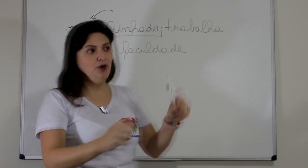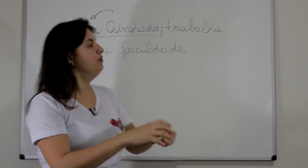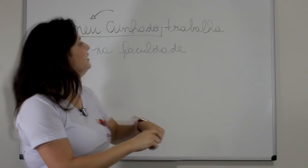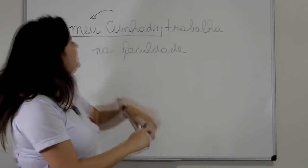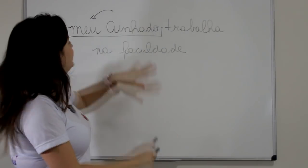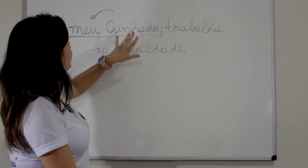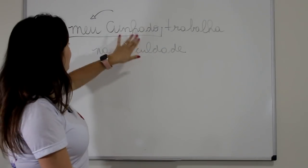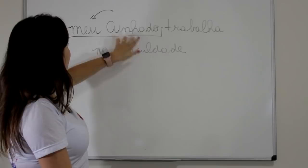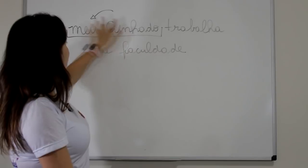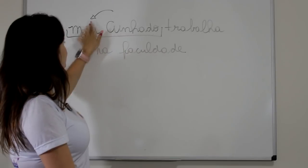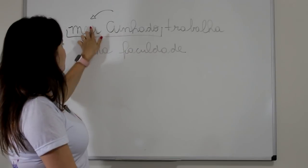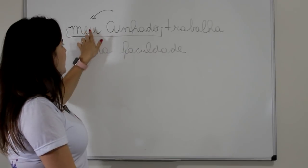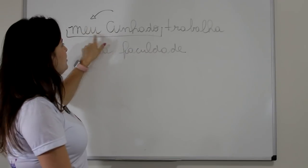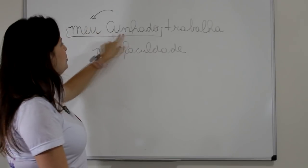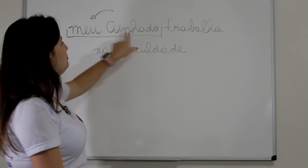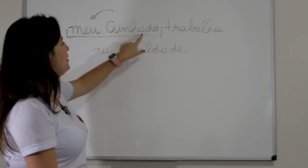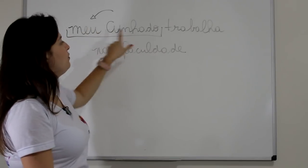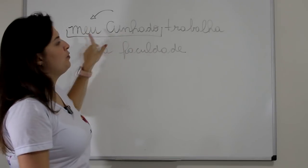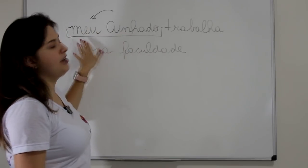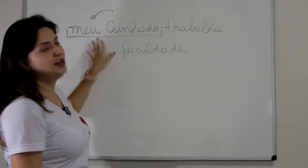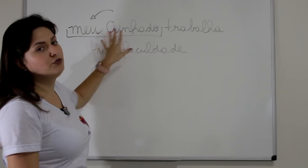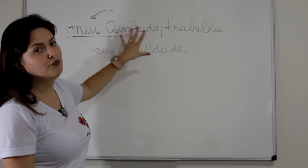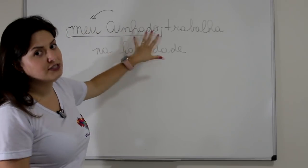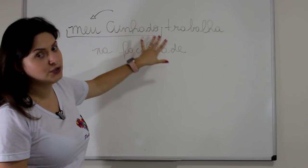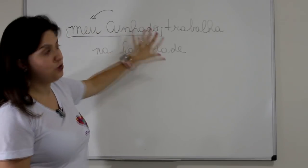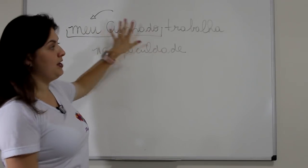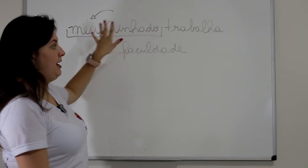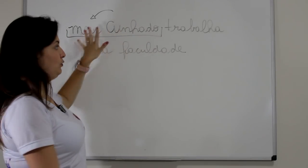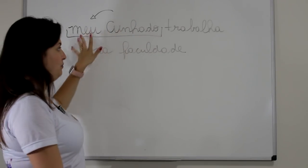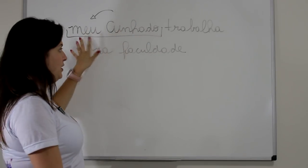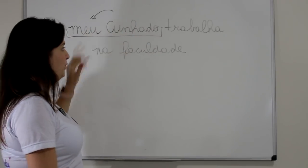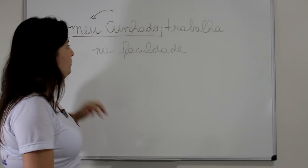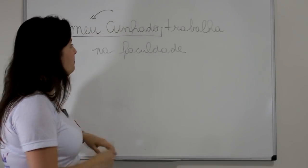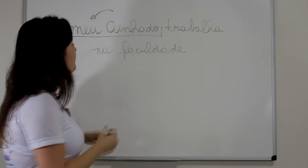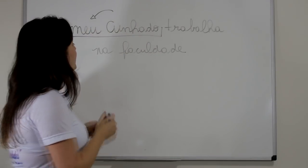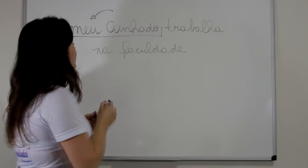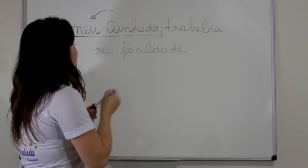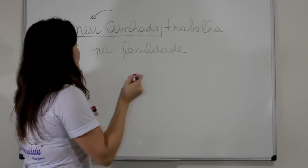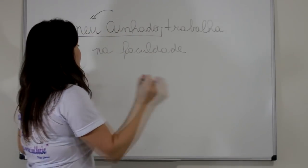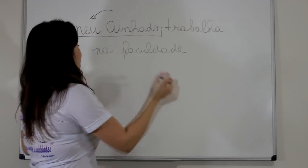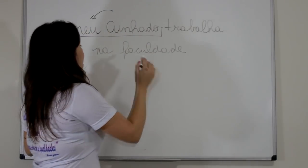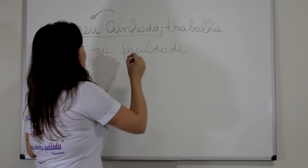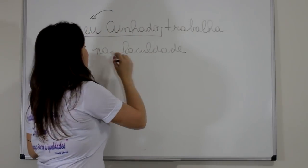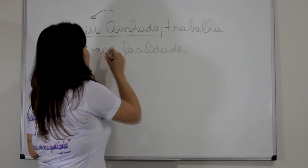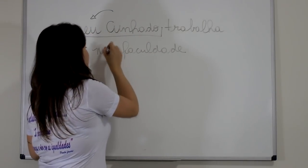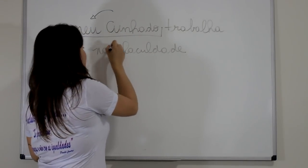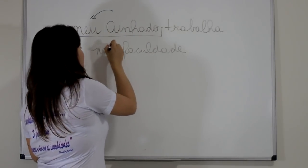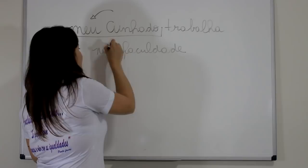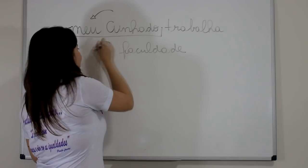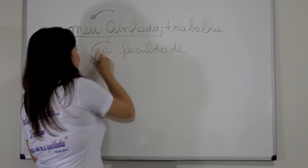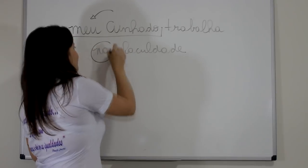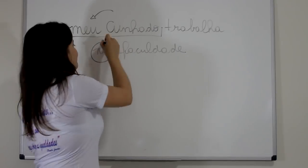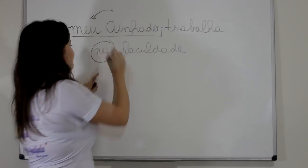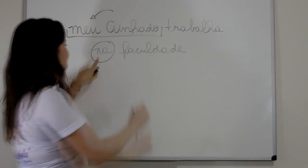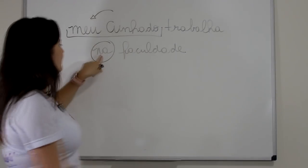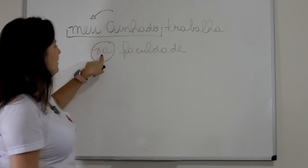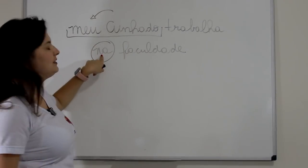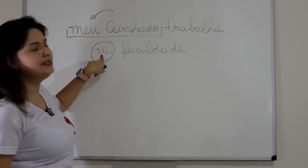bom? Então, trocadilho meu cunhado, eu vou fazer cunhado meu. E o na. Você deve